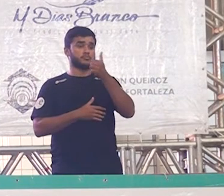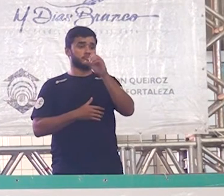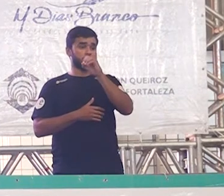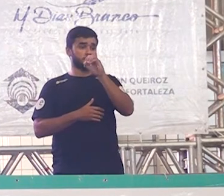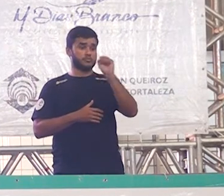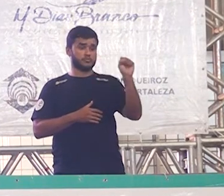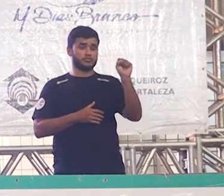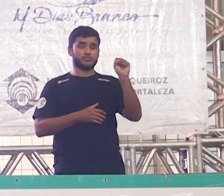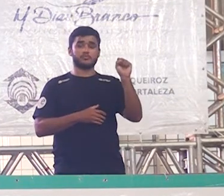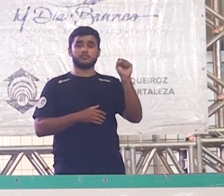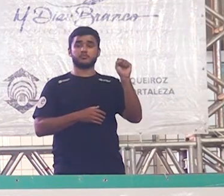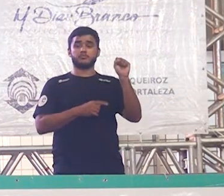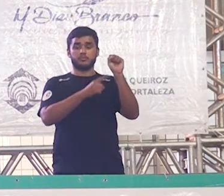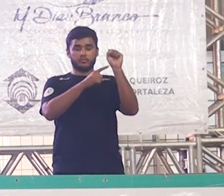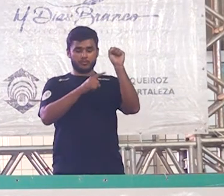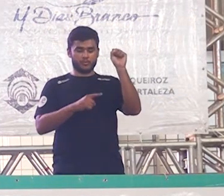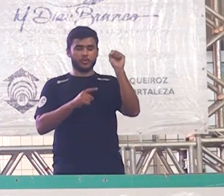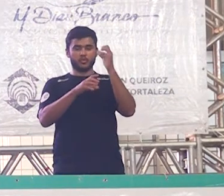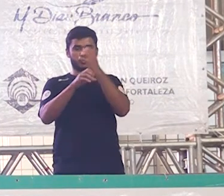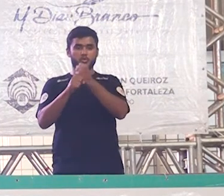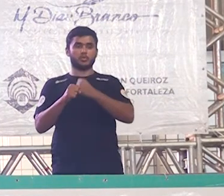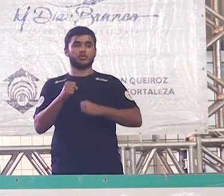108, que vai dar 30.